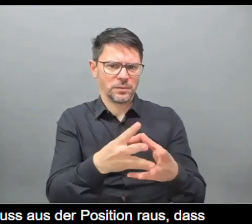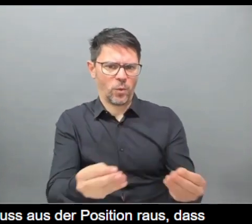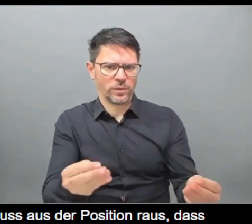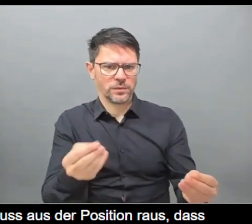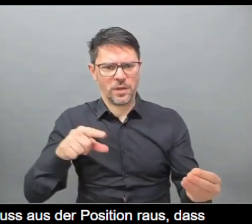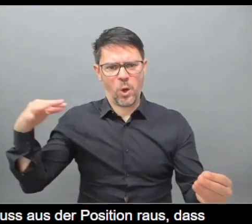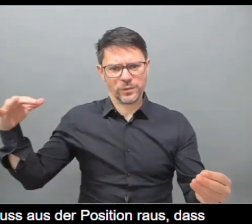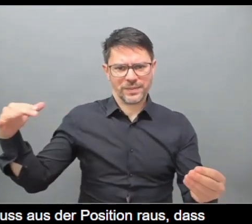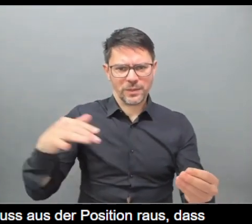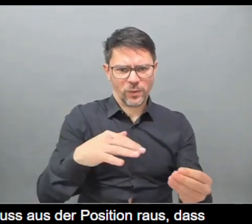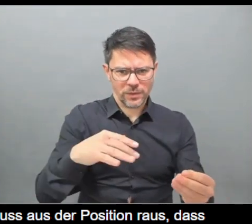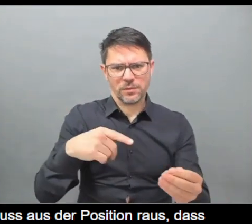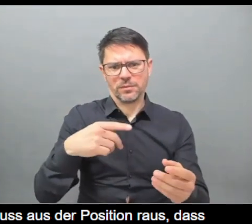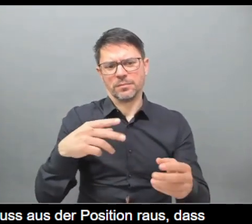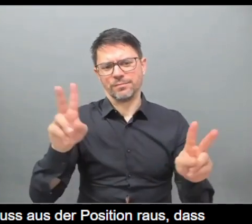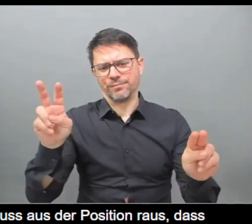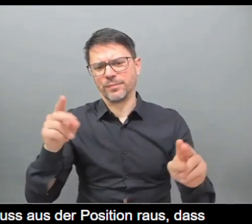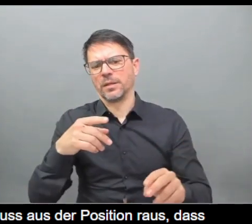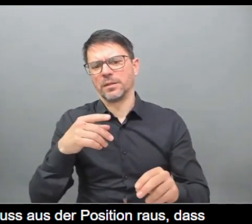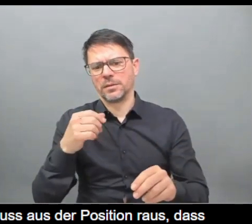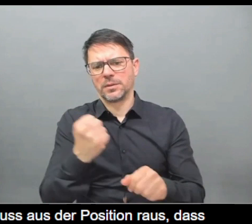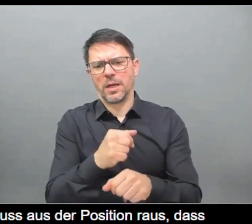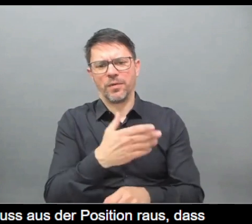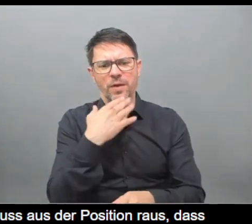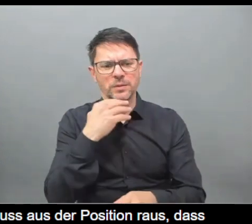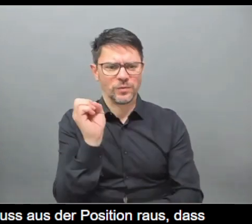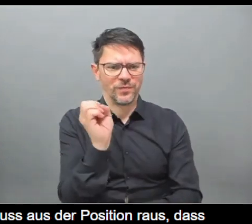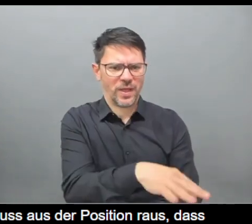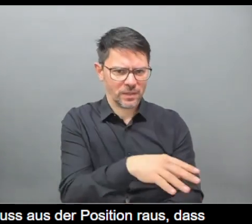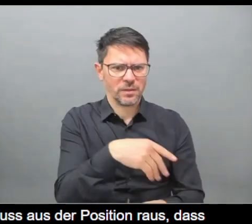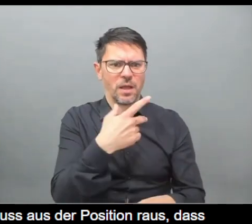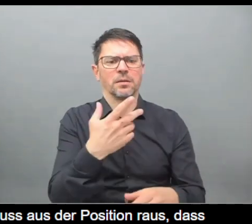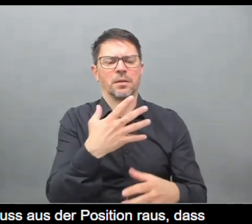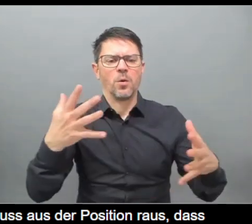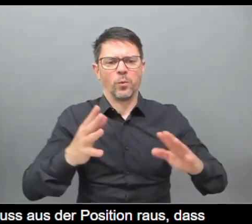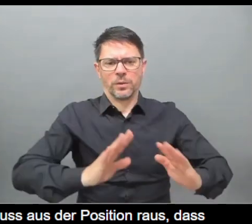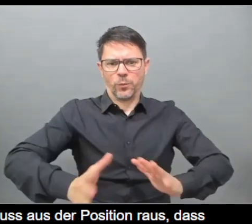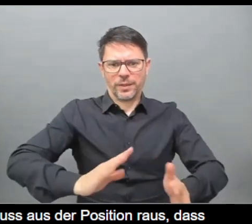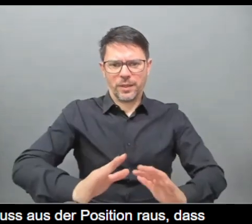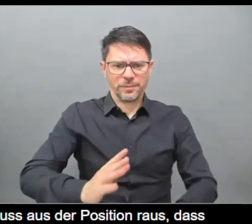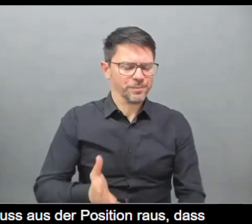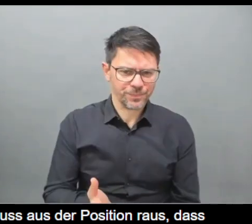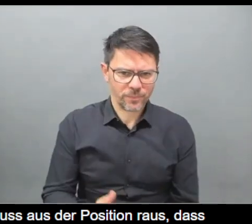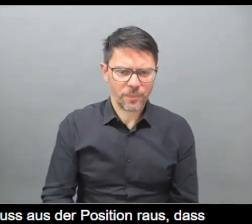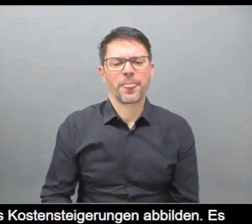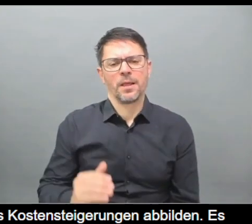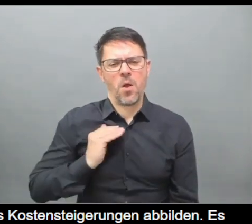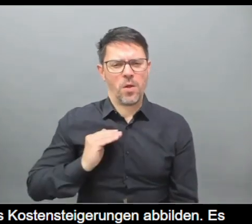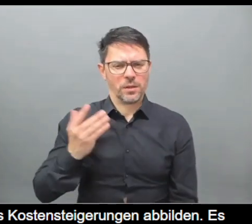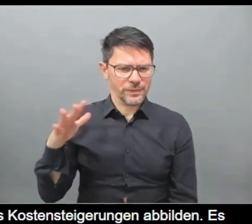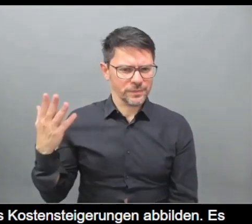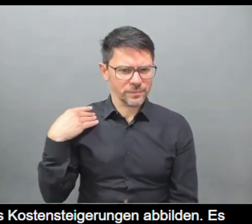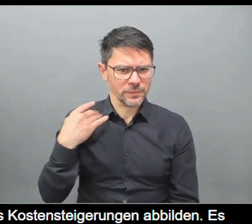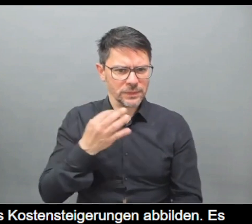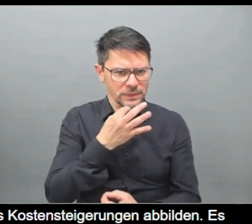sind ganz viele Häuser jetzt momentan am Überlegen, wie sie sozusagen eine weitere Entwicklung anstoßen können, um zum nächsten Schritt